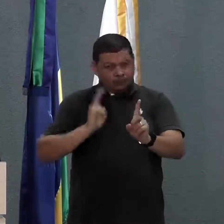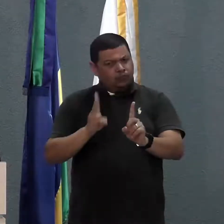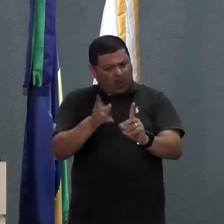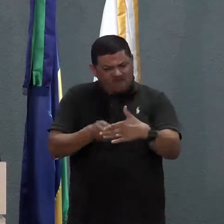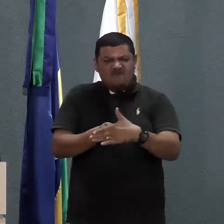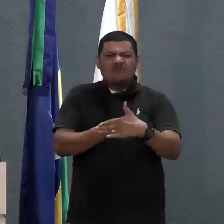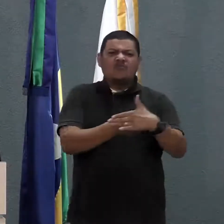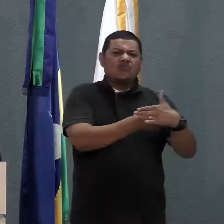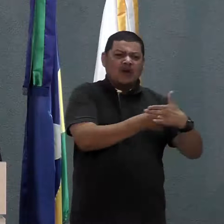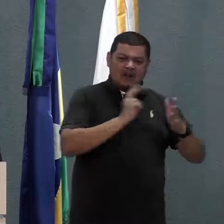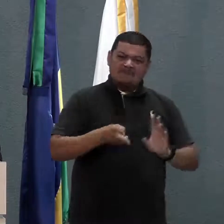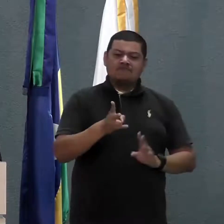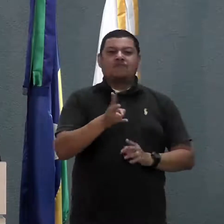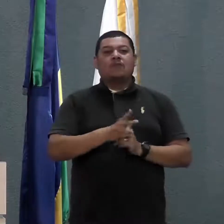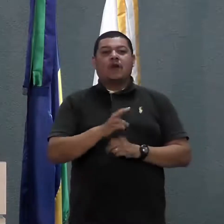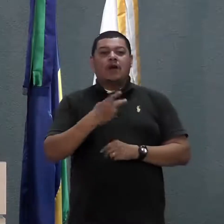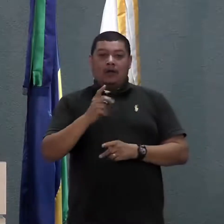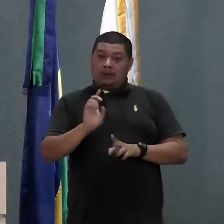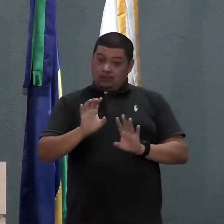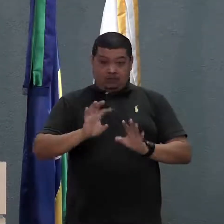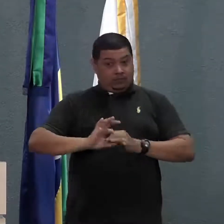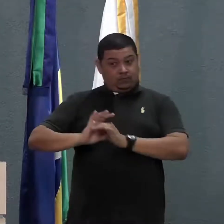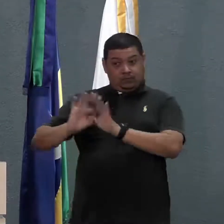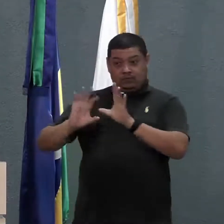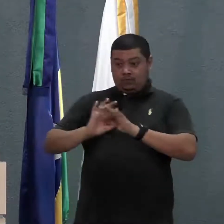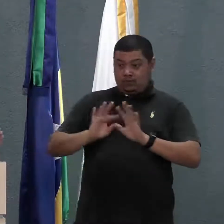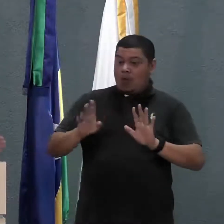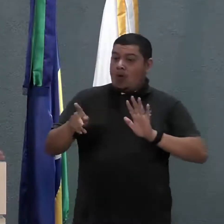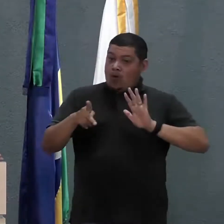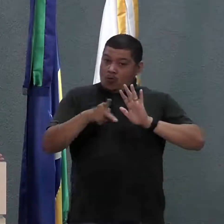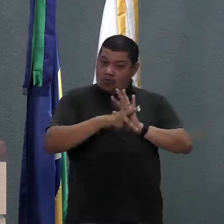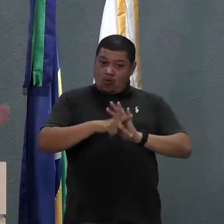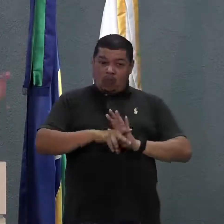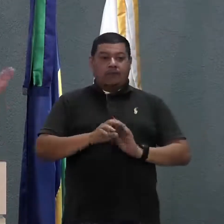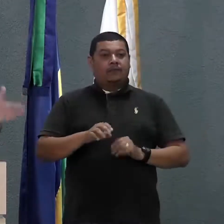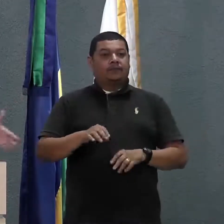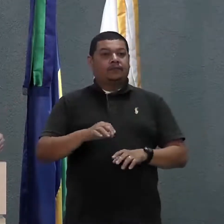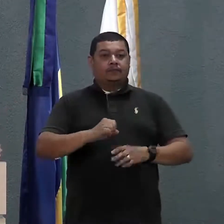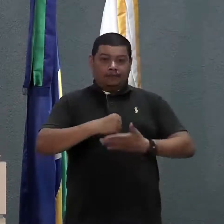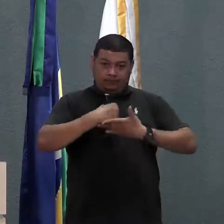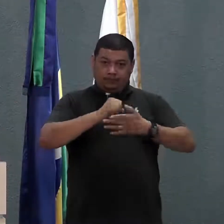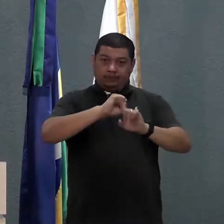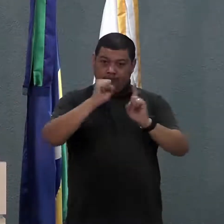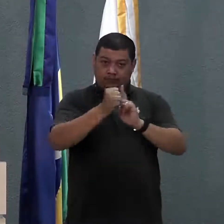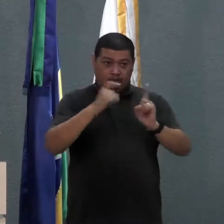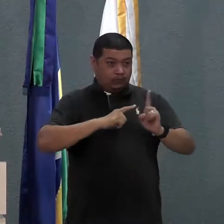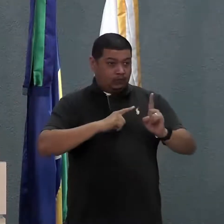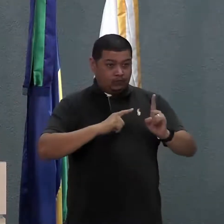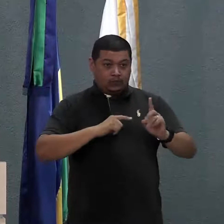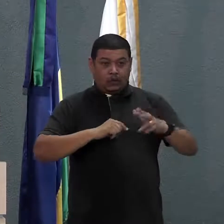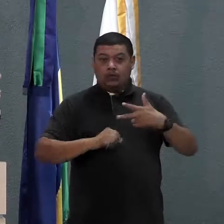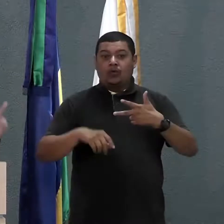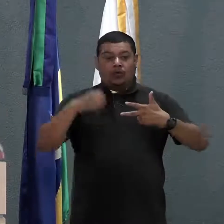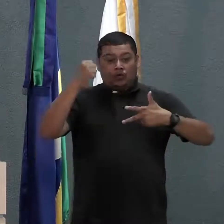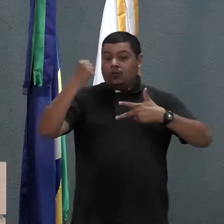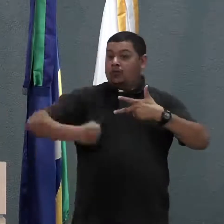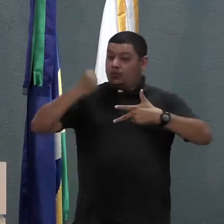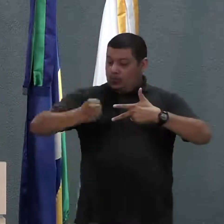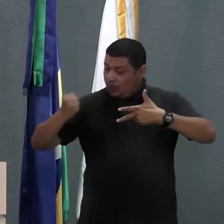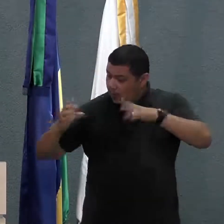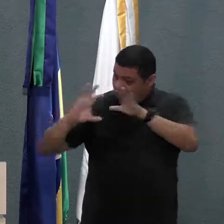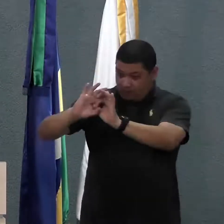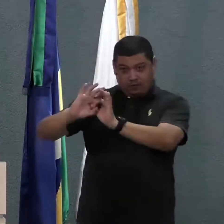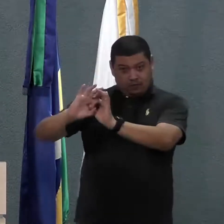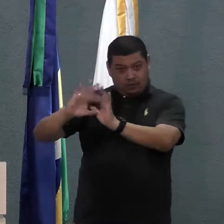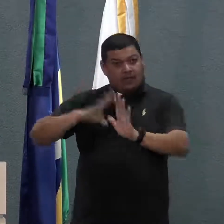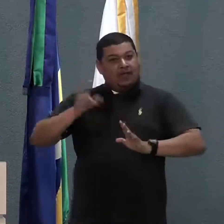continuar atuando com independência, né, na defesa da sociedade, aliada dos poderes constituídos quando